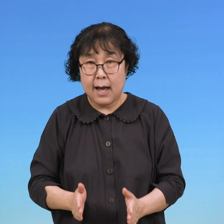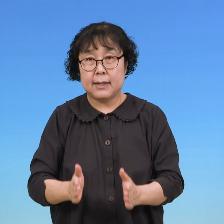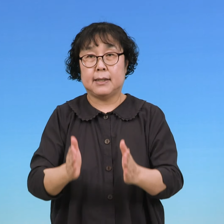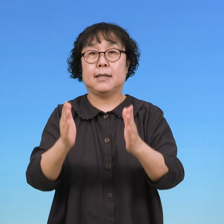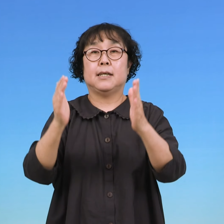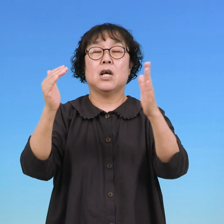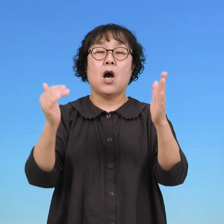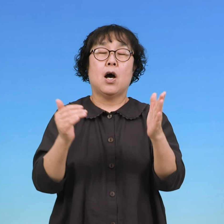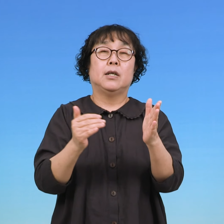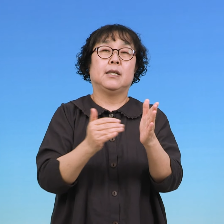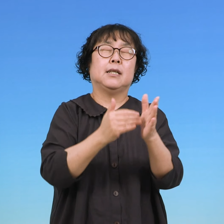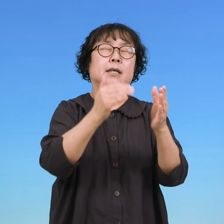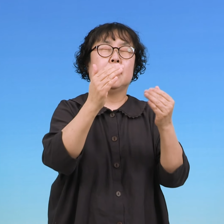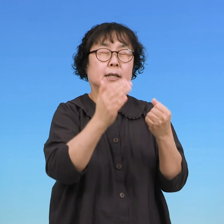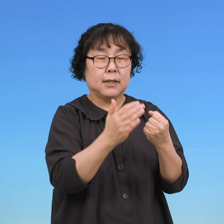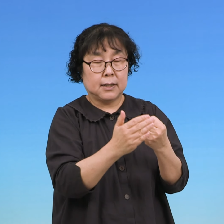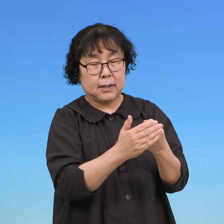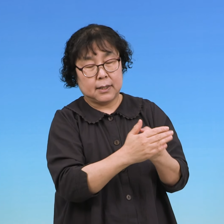나시었으니